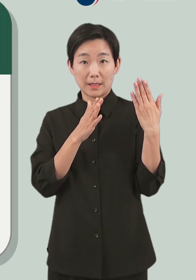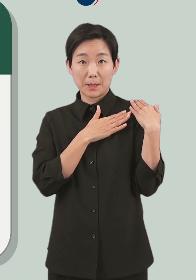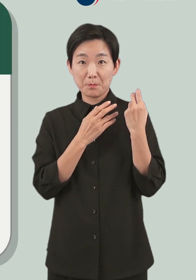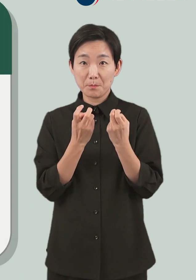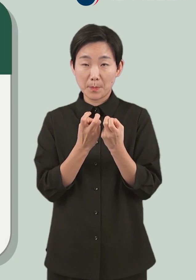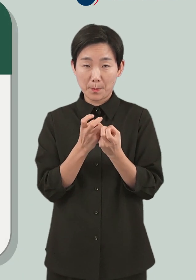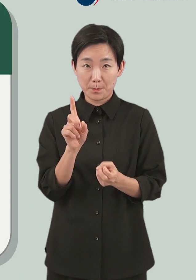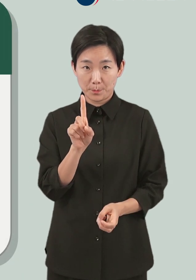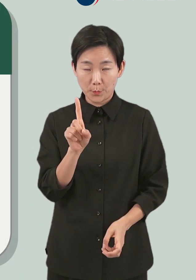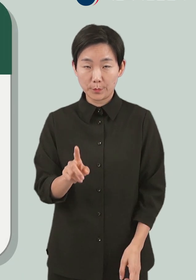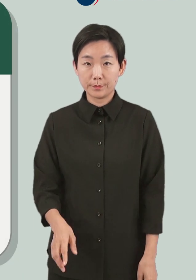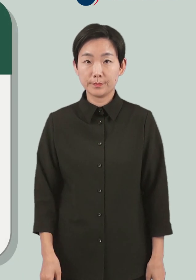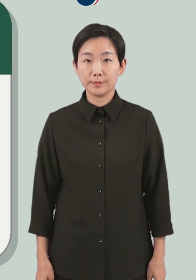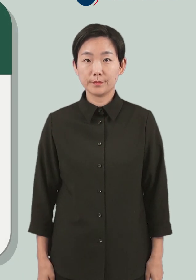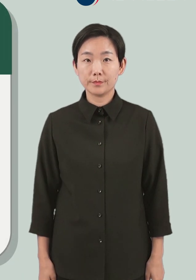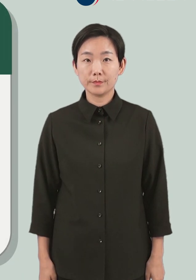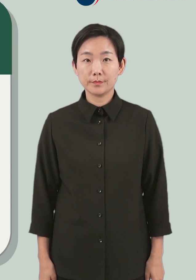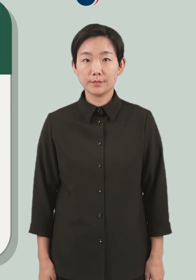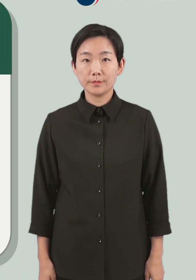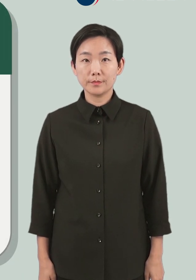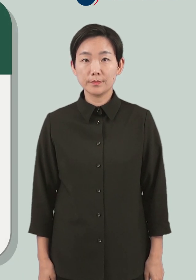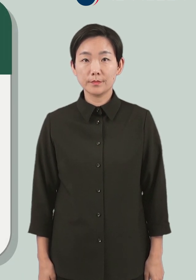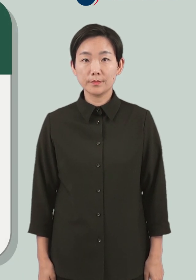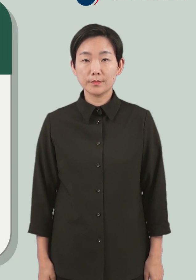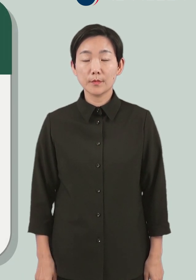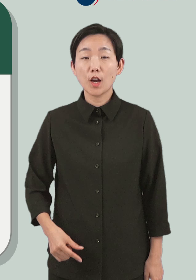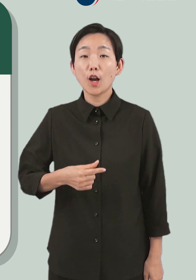이 의료기기의 사용 방법은 무엇입니까?